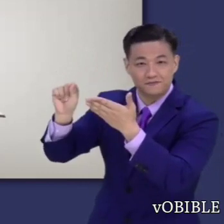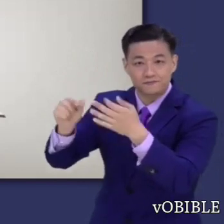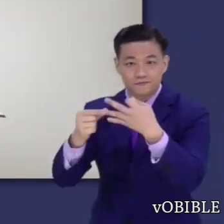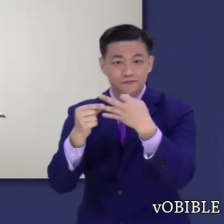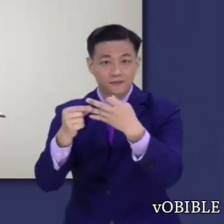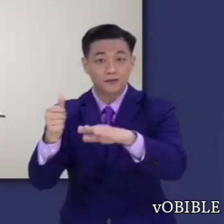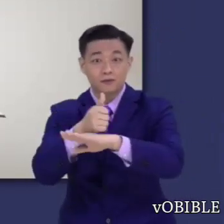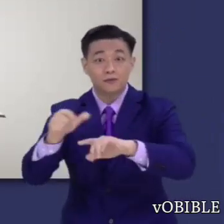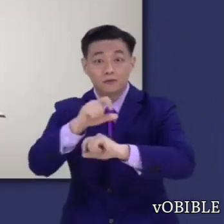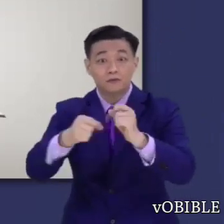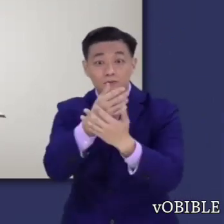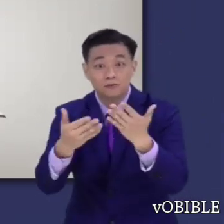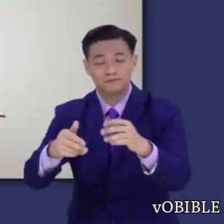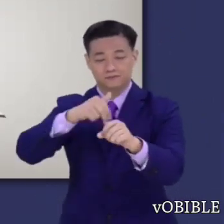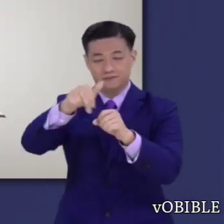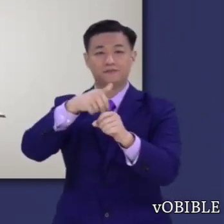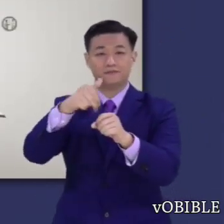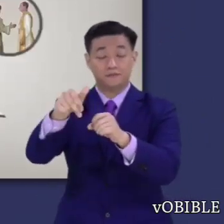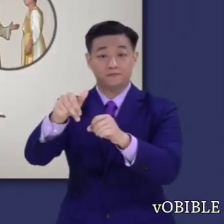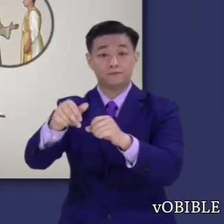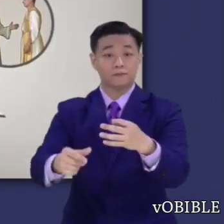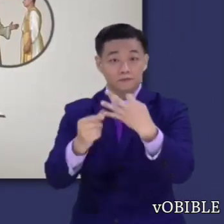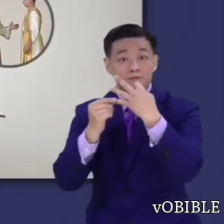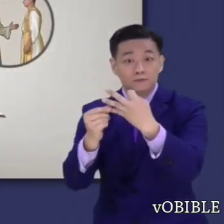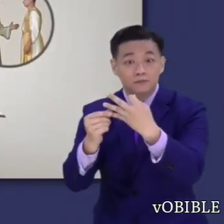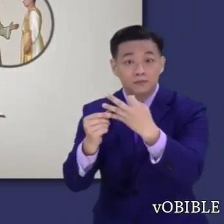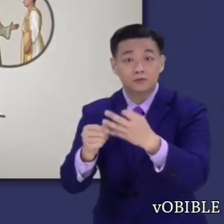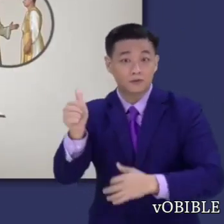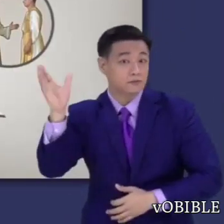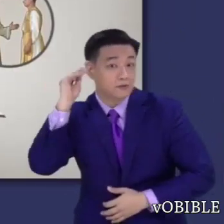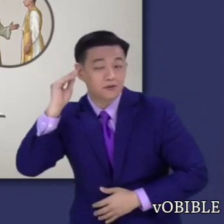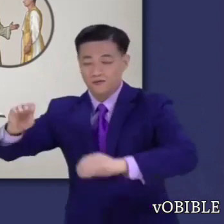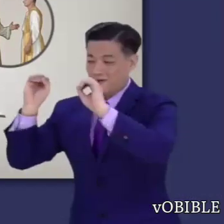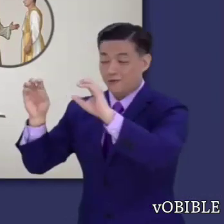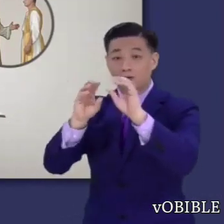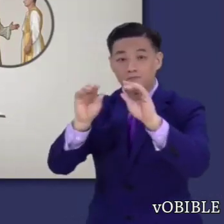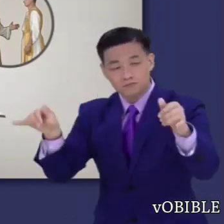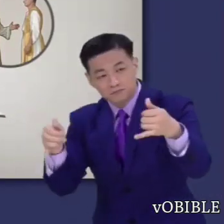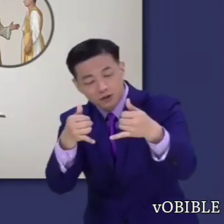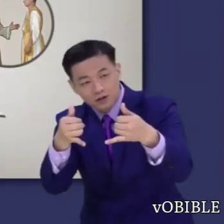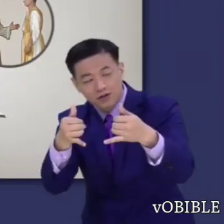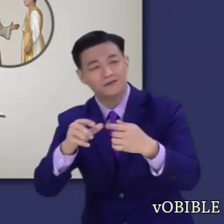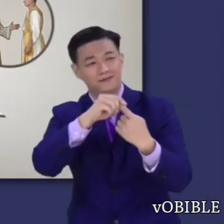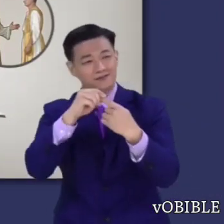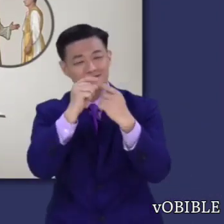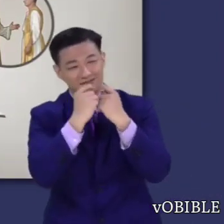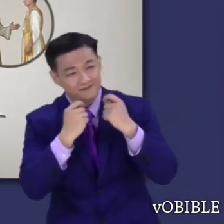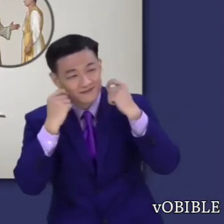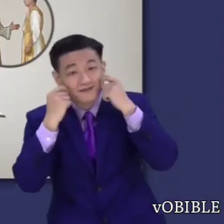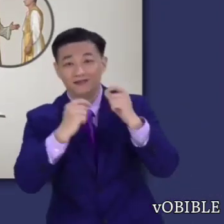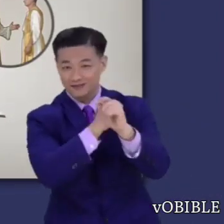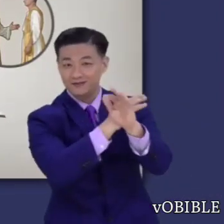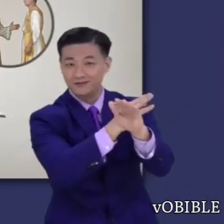基督徒要培养良好的品格，我们说话应该亲切有礼，尤其在分享上帝王国的